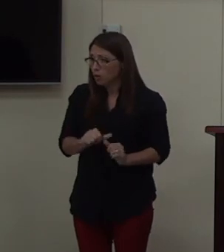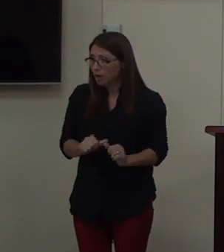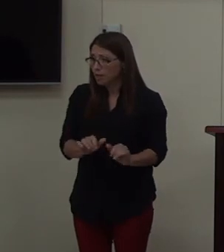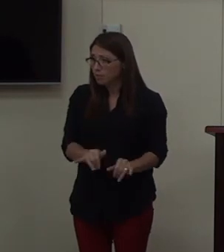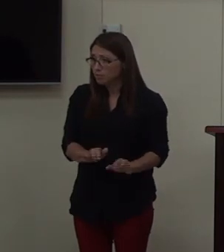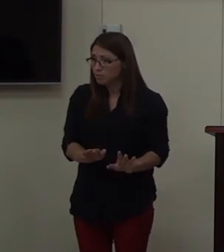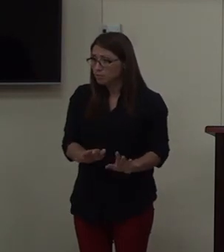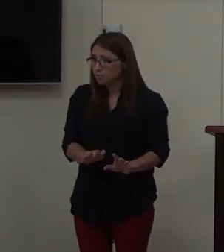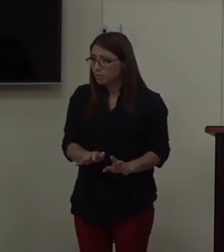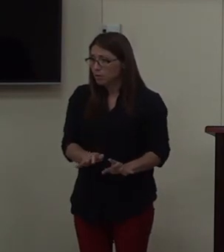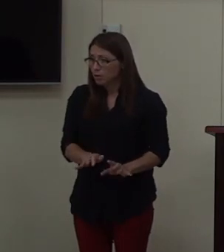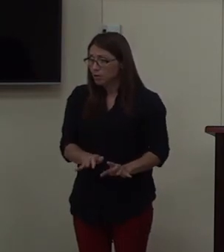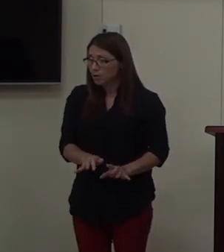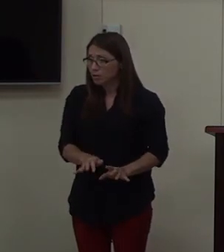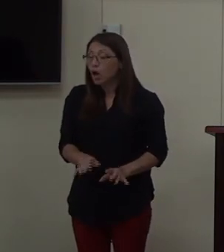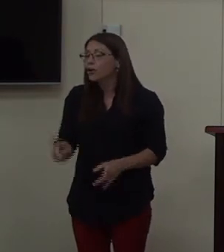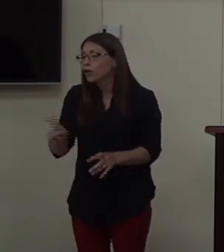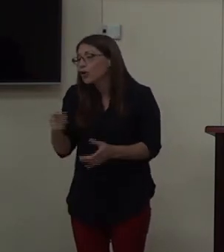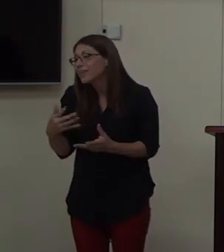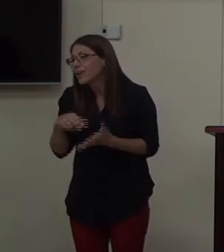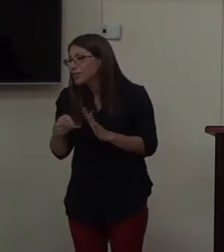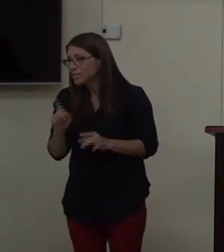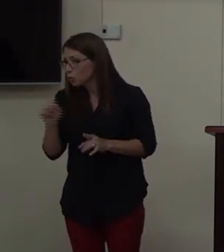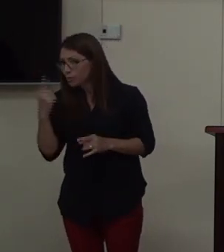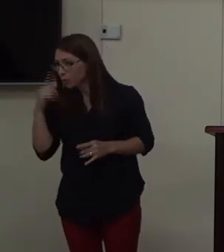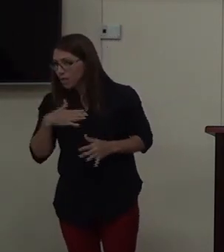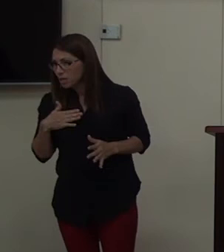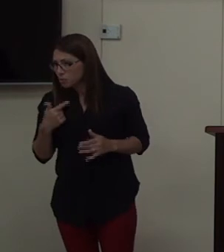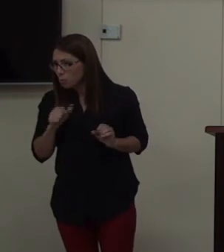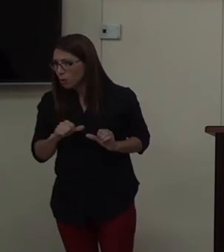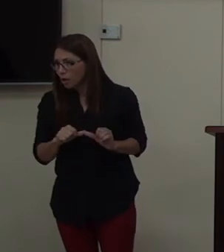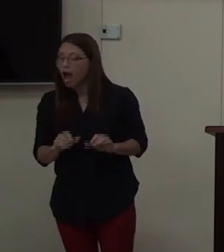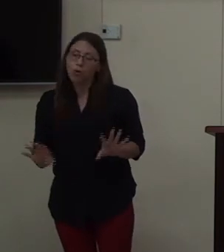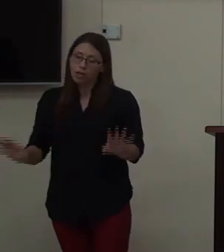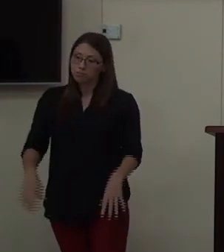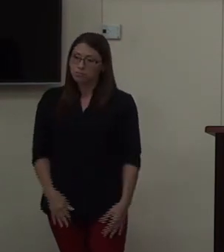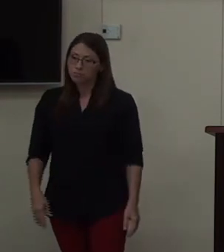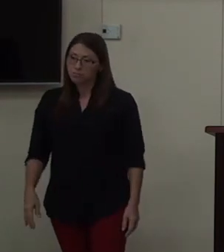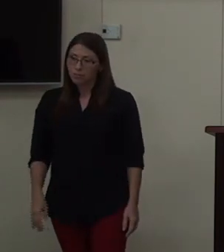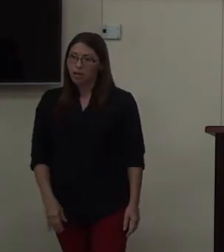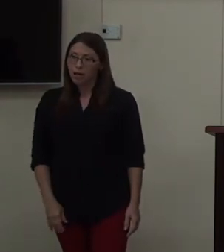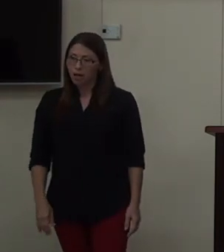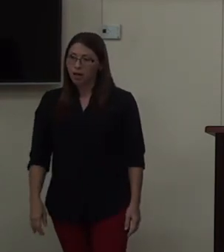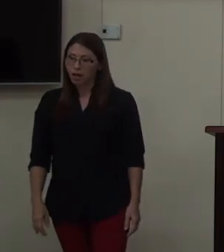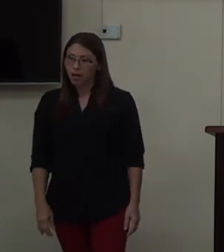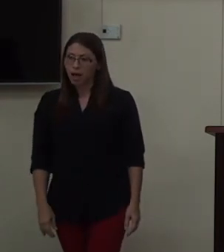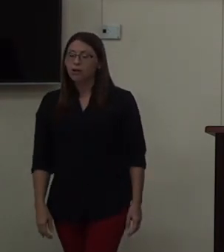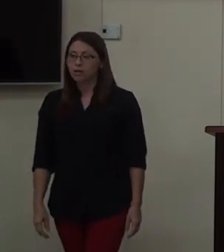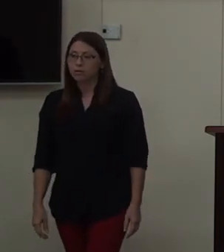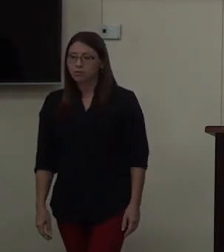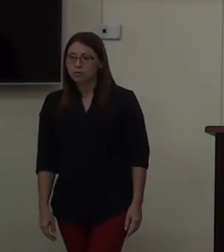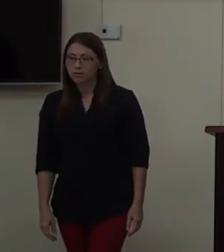lengua de Durán? El objetivo ha sido entonces llenar lagunas, ¿verdad? Llenar todos esos faltantes, pero no creando palabras